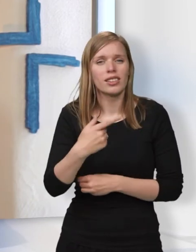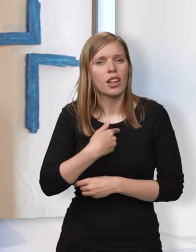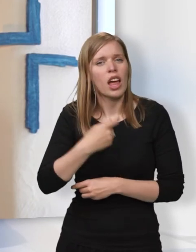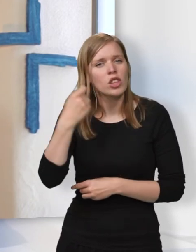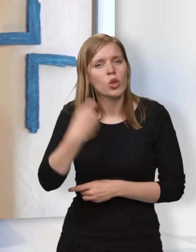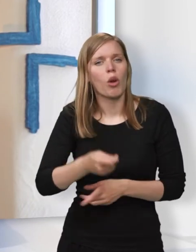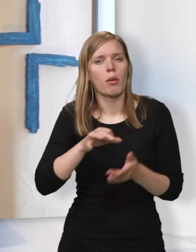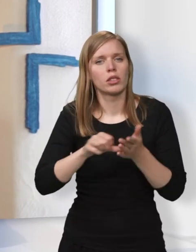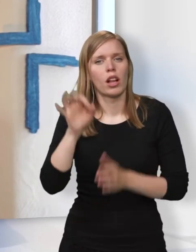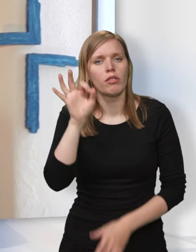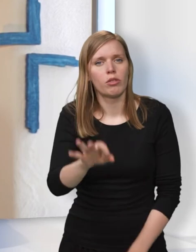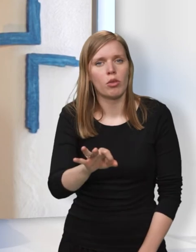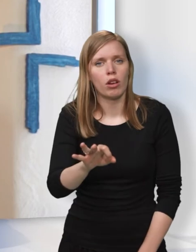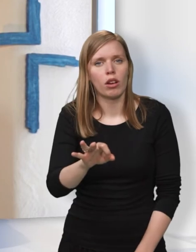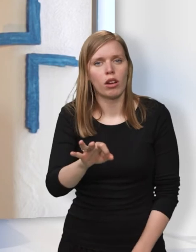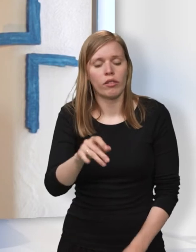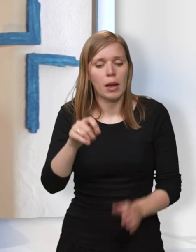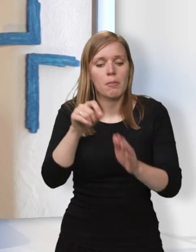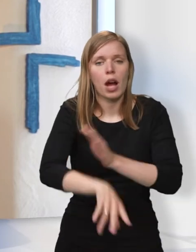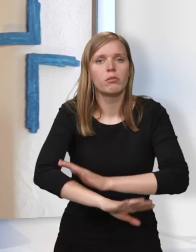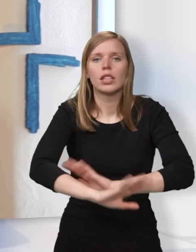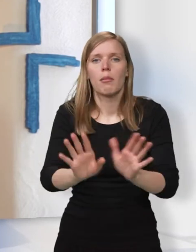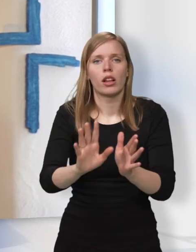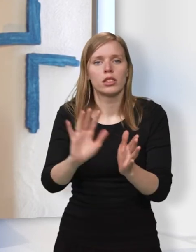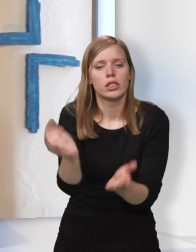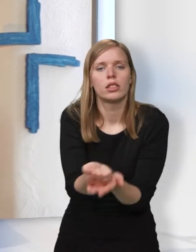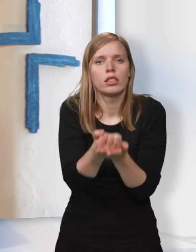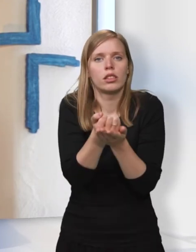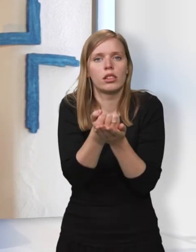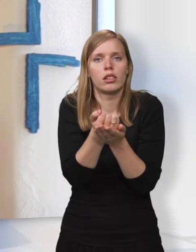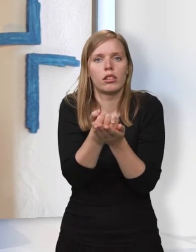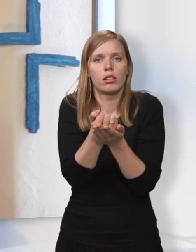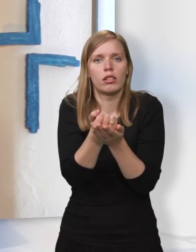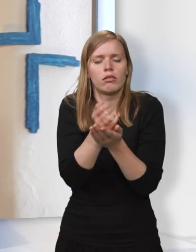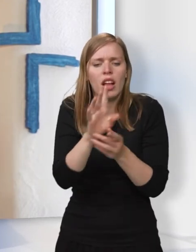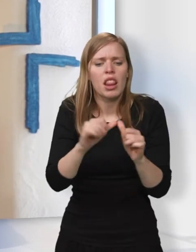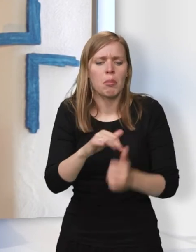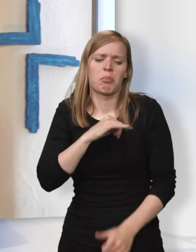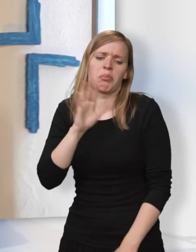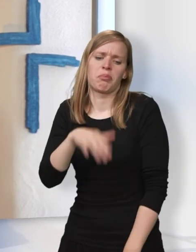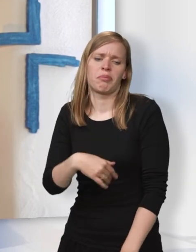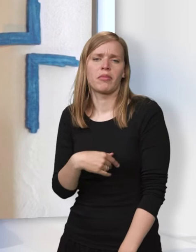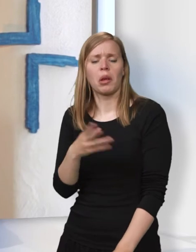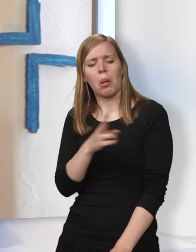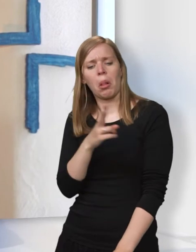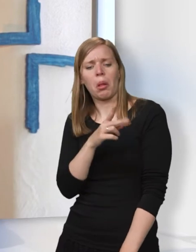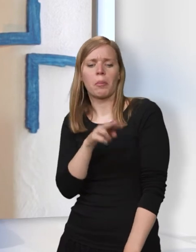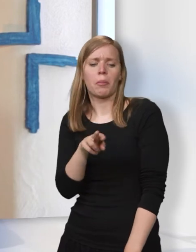für euch bezahlt. Ich lasse euch nicht im Stich. Ich gucke nicht uninteressiert nebenbei